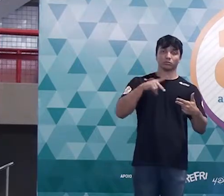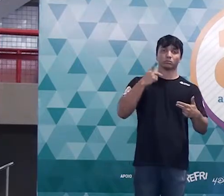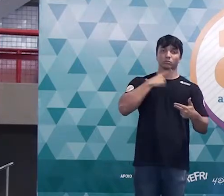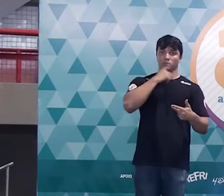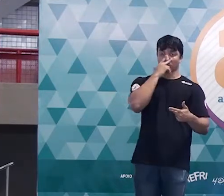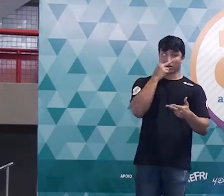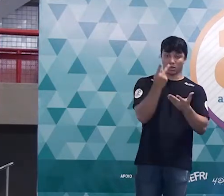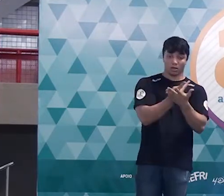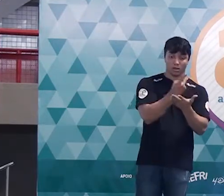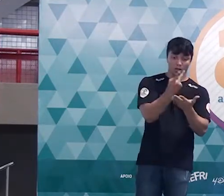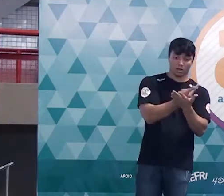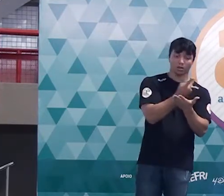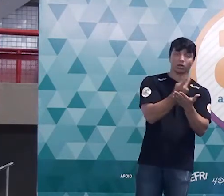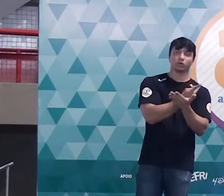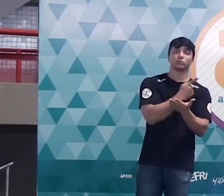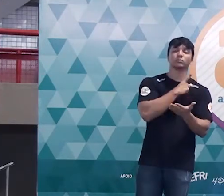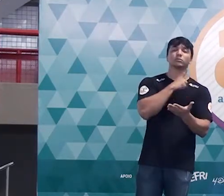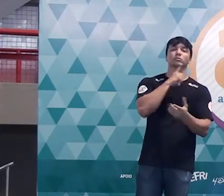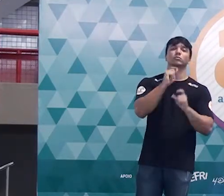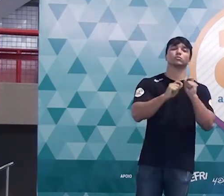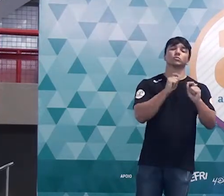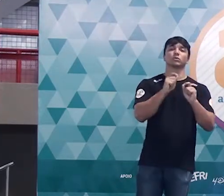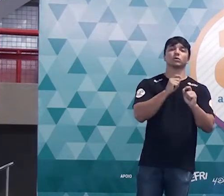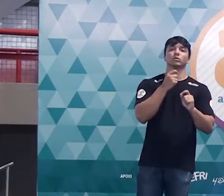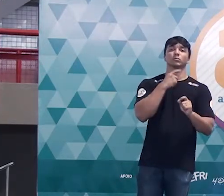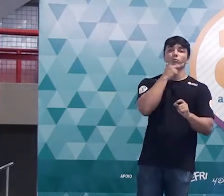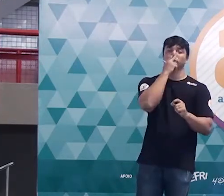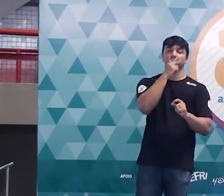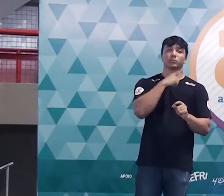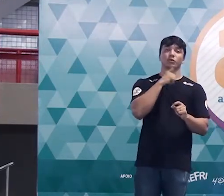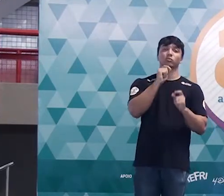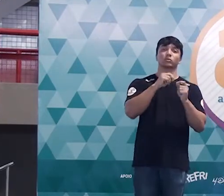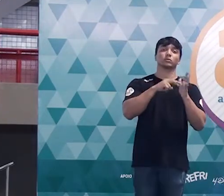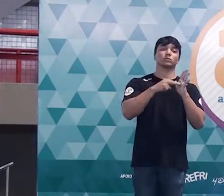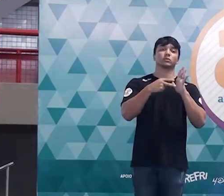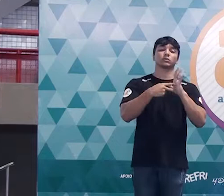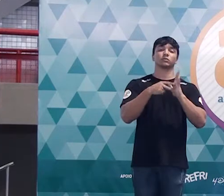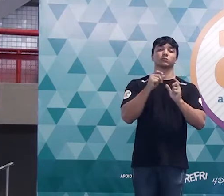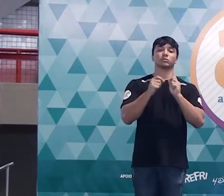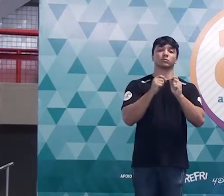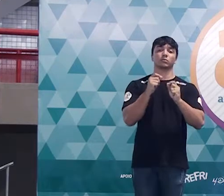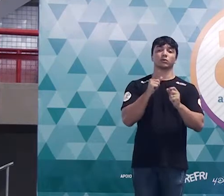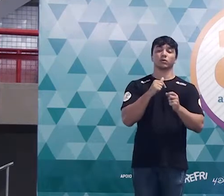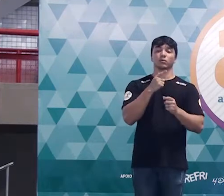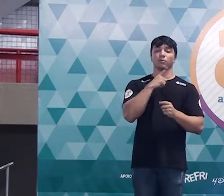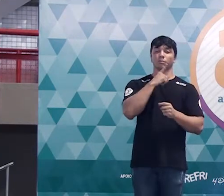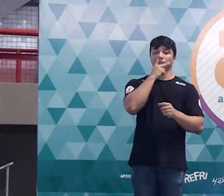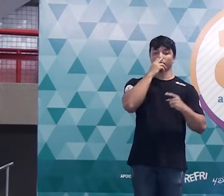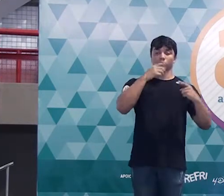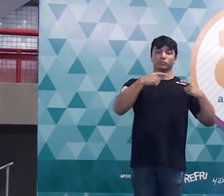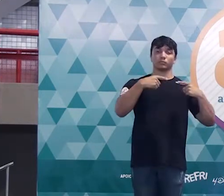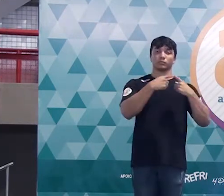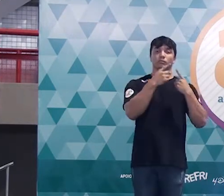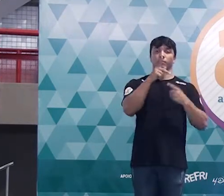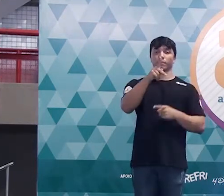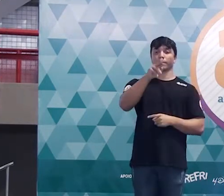está errada, o que é que nós estamos fazendo aí? O que é que nós estamos tendo? Nós estamos tendo